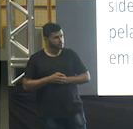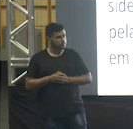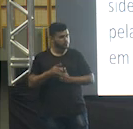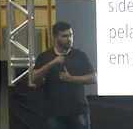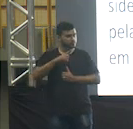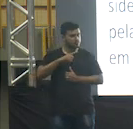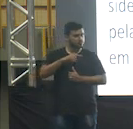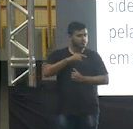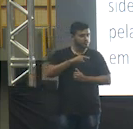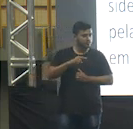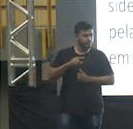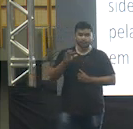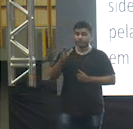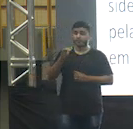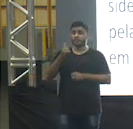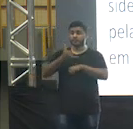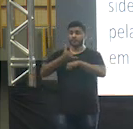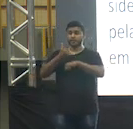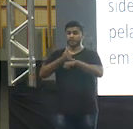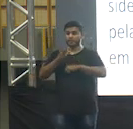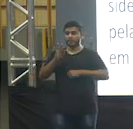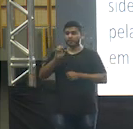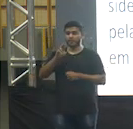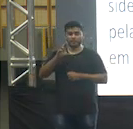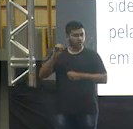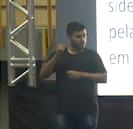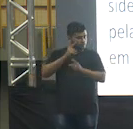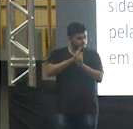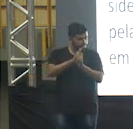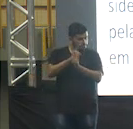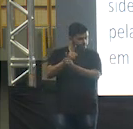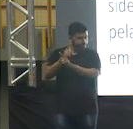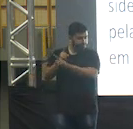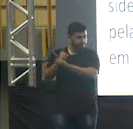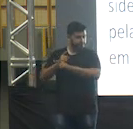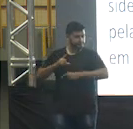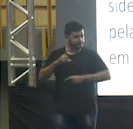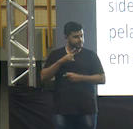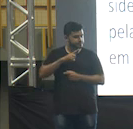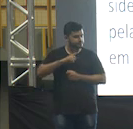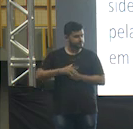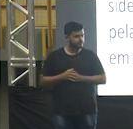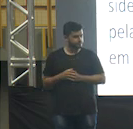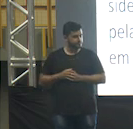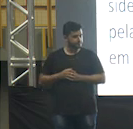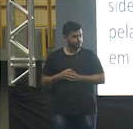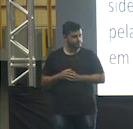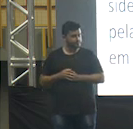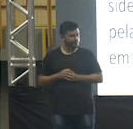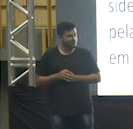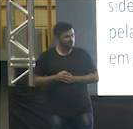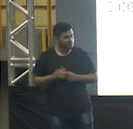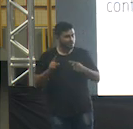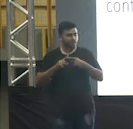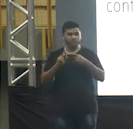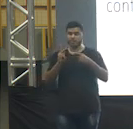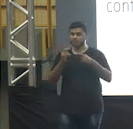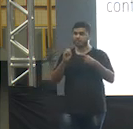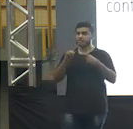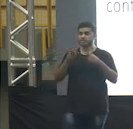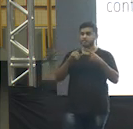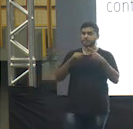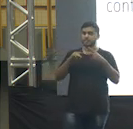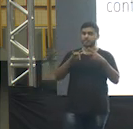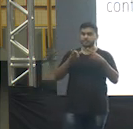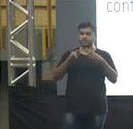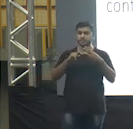a magnetita e a wurtzita. Na siderurgia, o ferro gusa é obtido pela fusão de minérios de ferro em alto